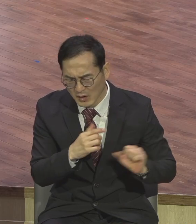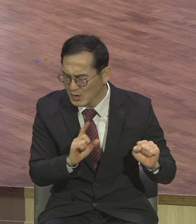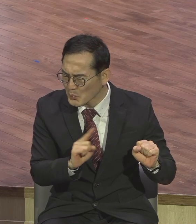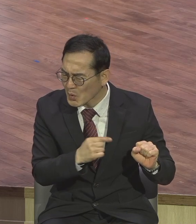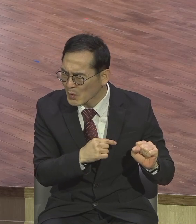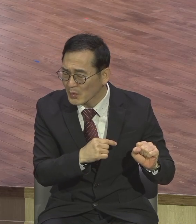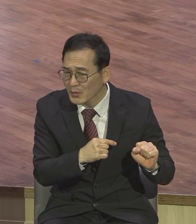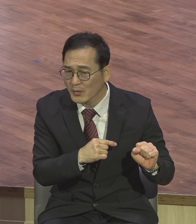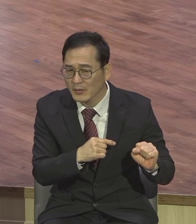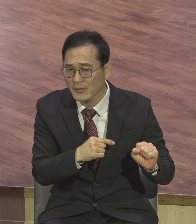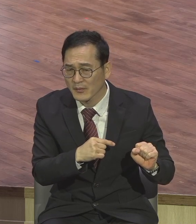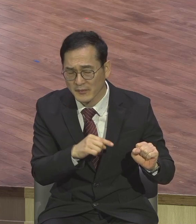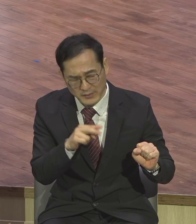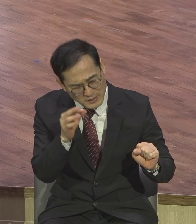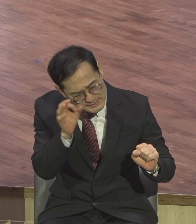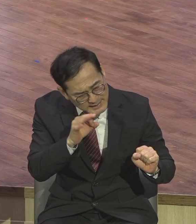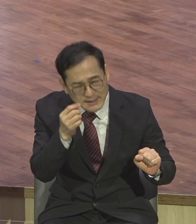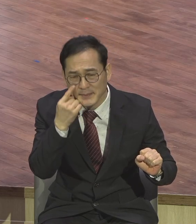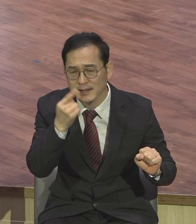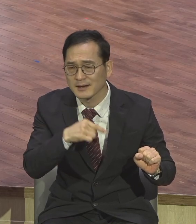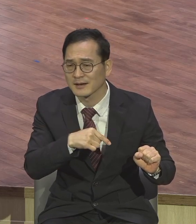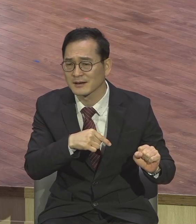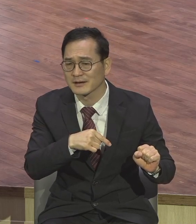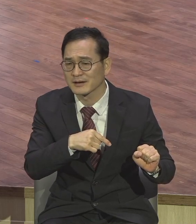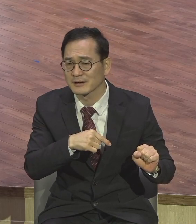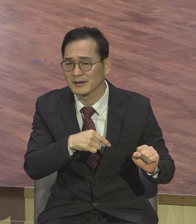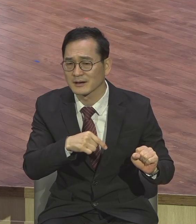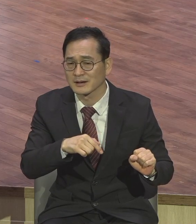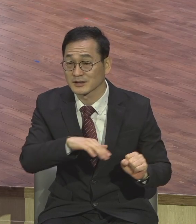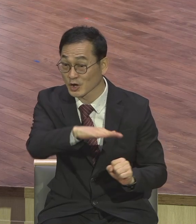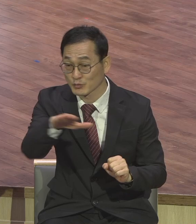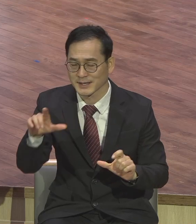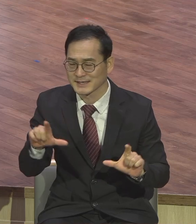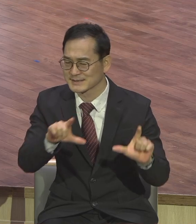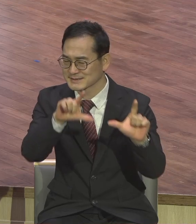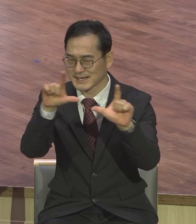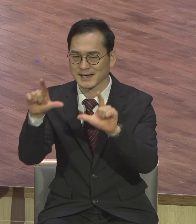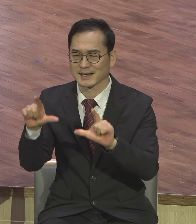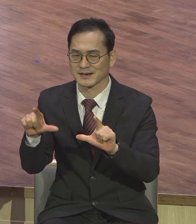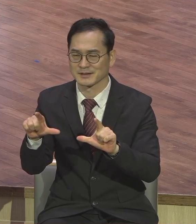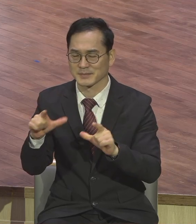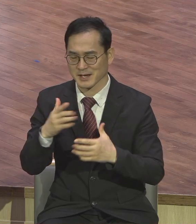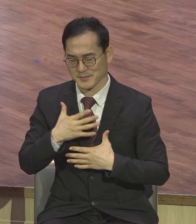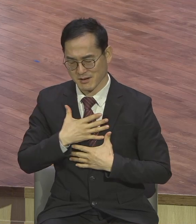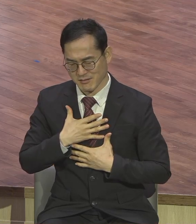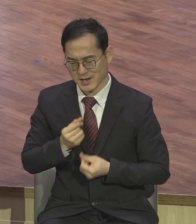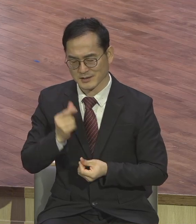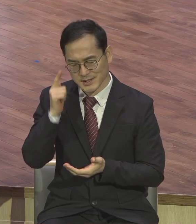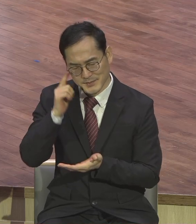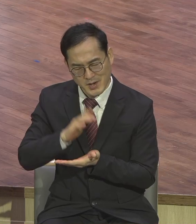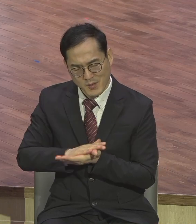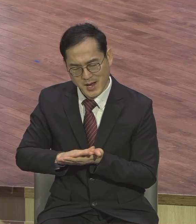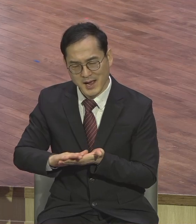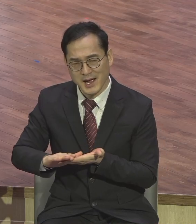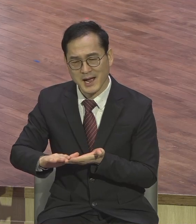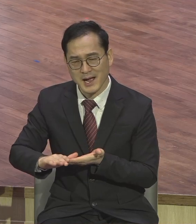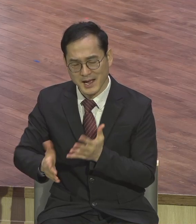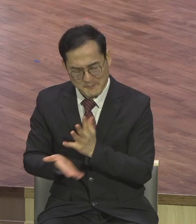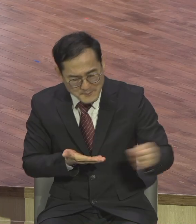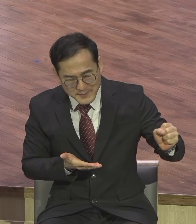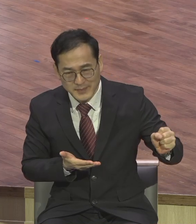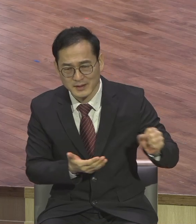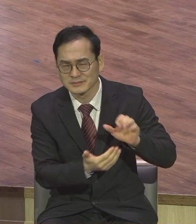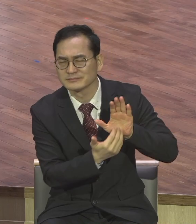점검하시고 여러분 삶의 평안을 뺏기지 않는 완전